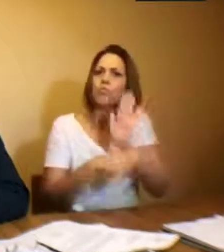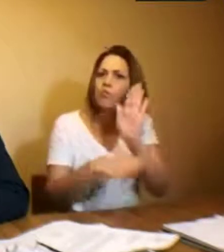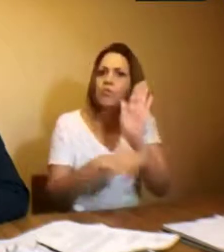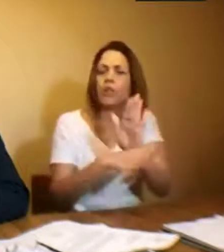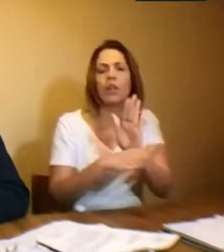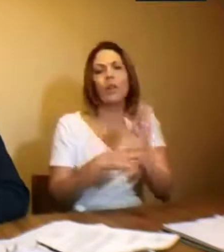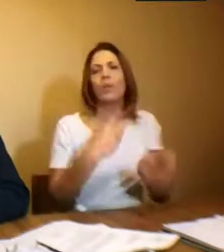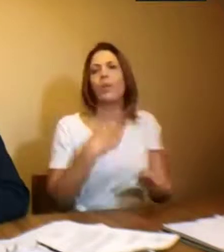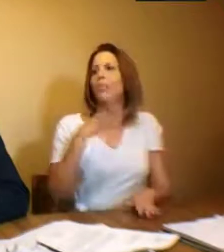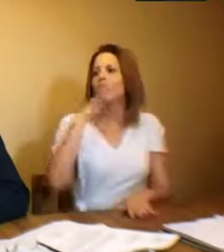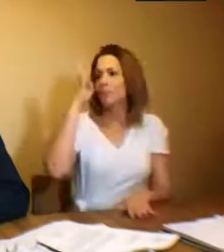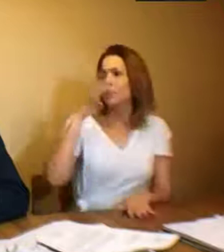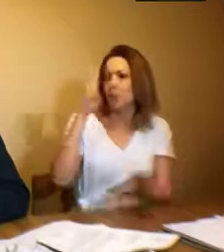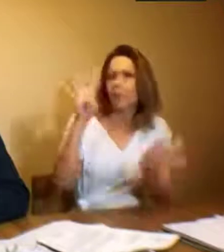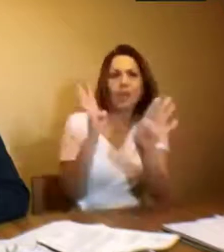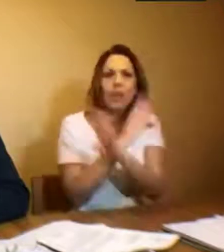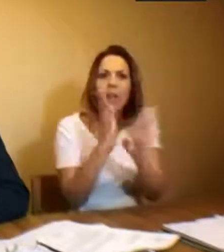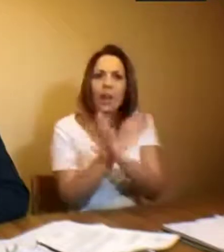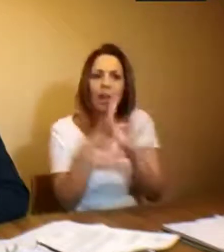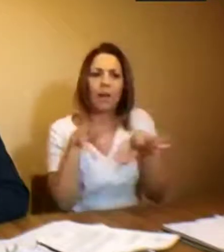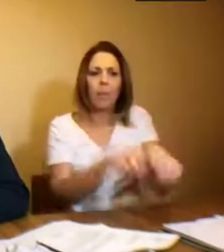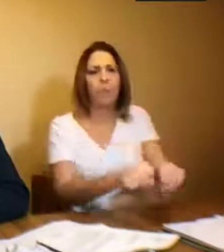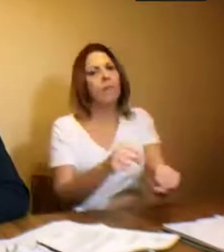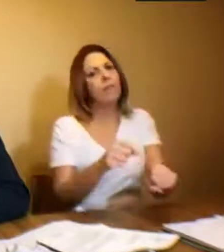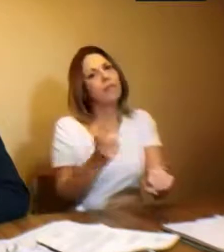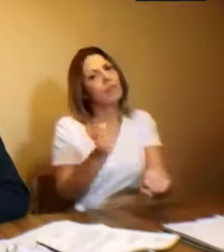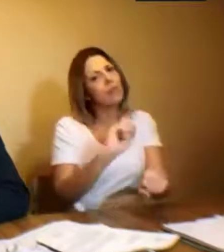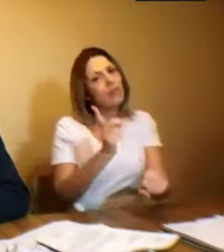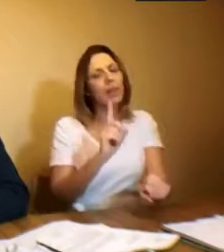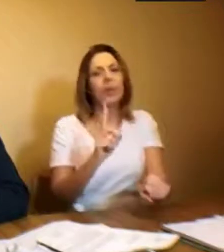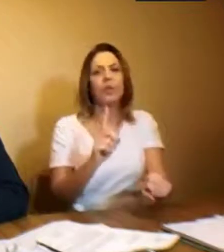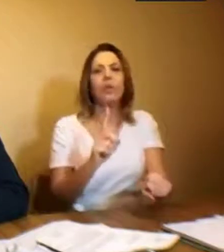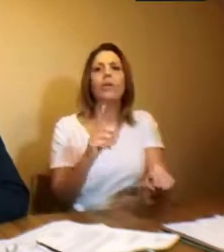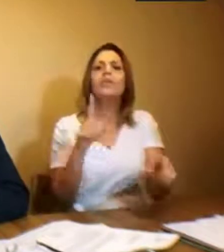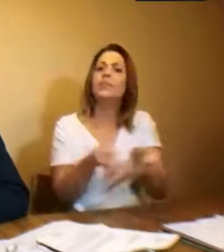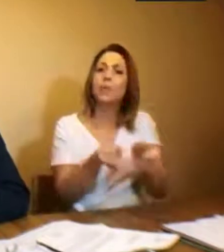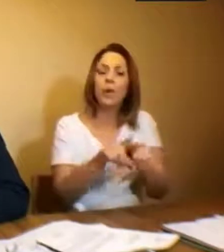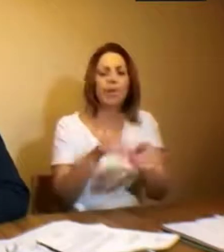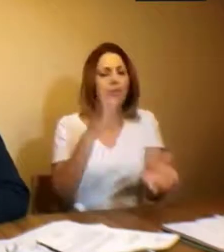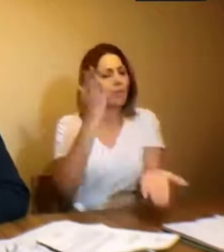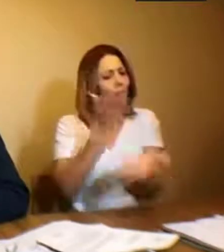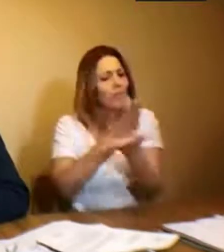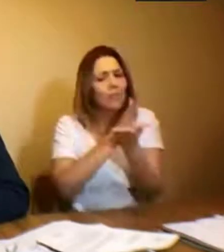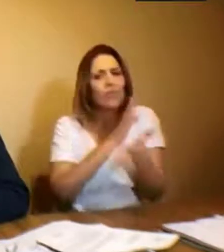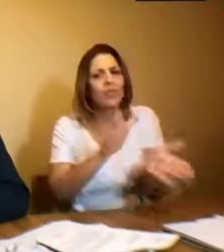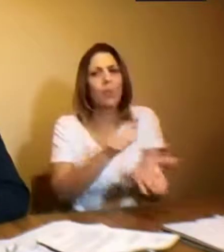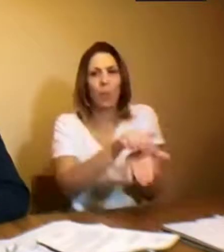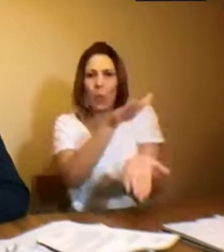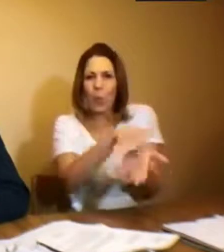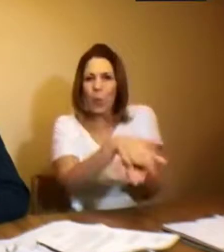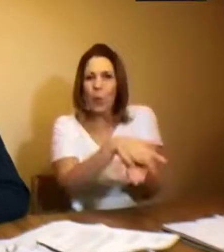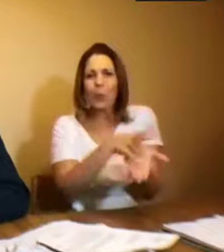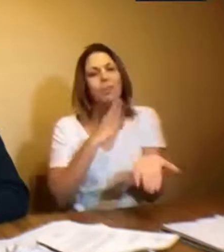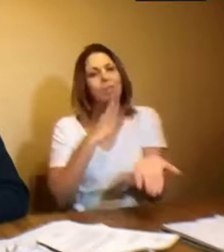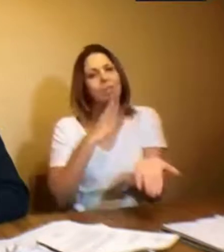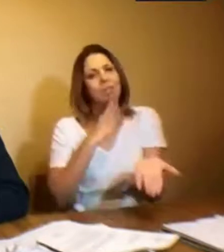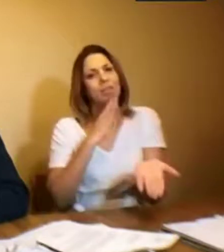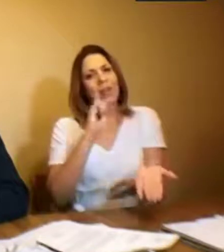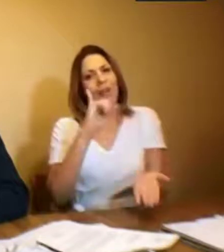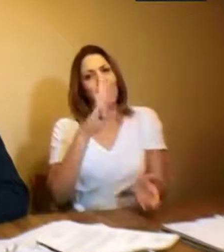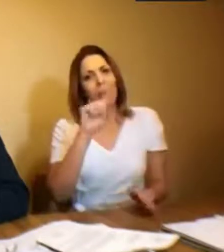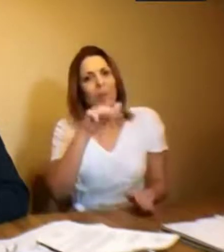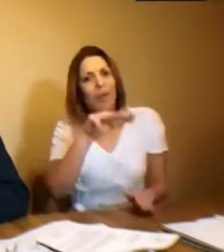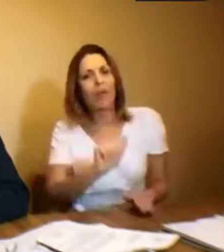fique por isso mesmo. Queremos um fim na indústria da multa praticada pelo IBAMA e CMBio junto ao